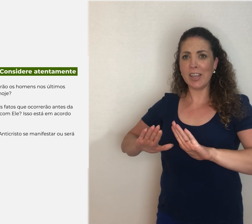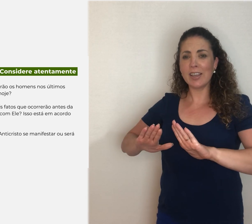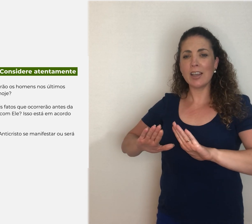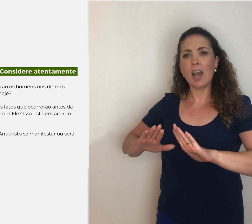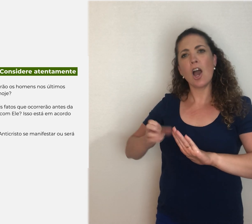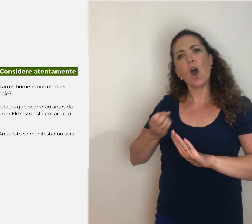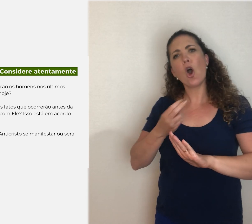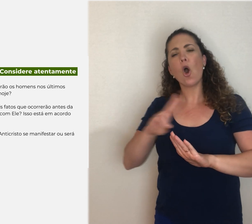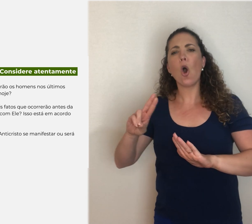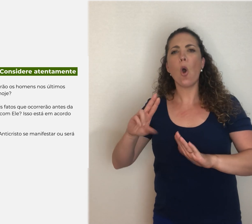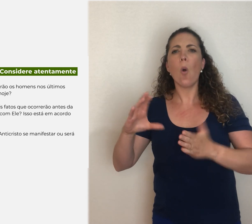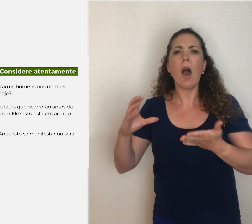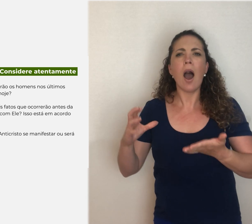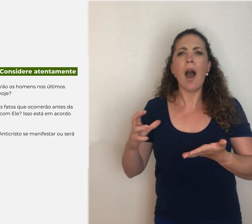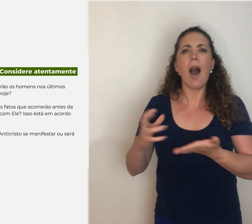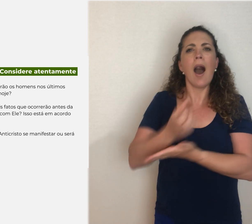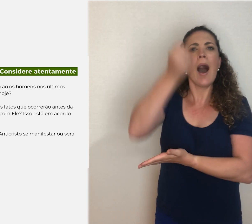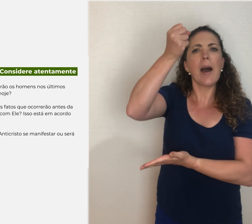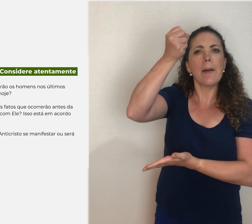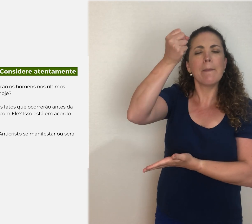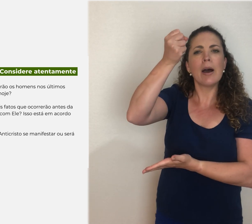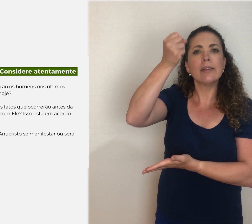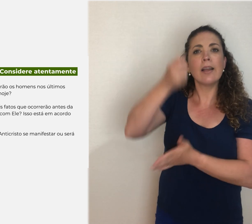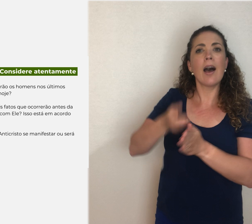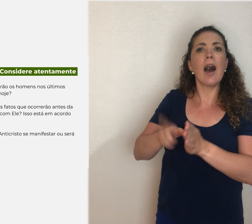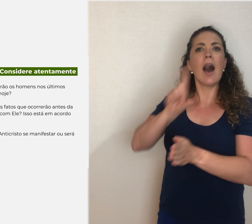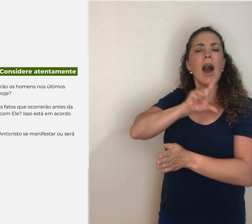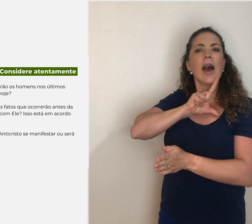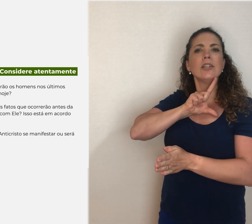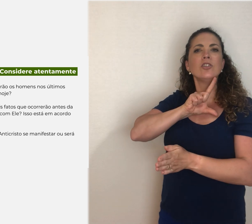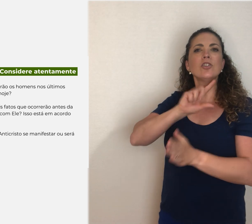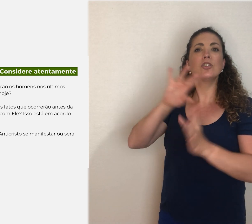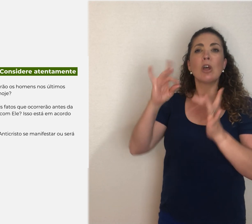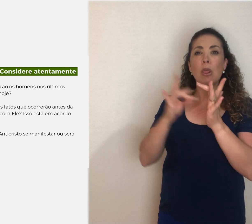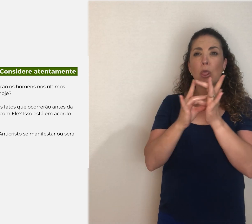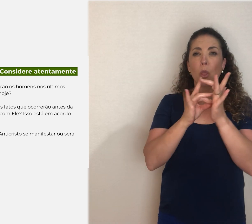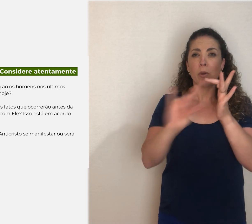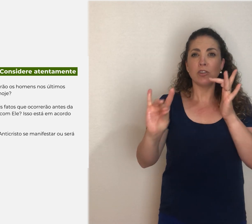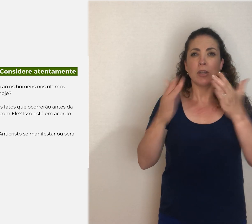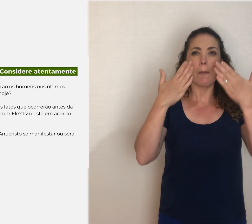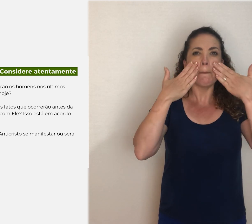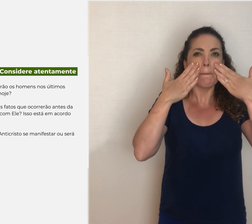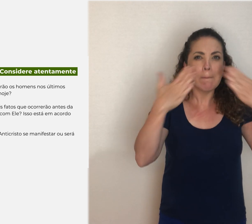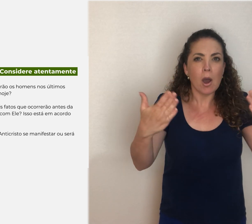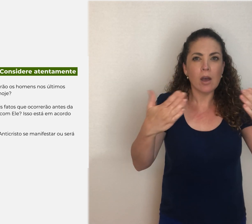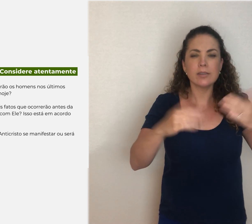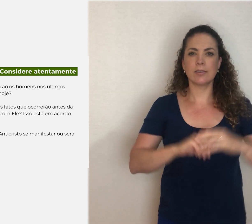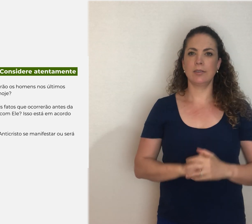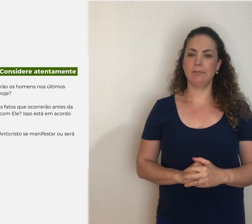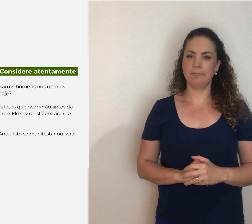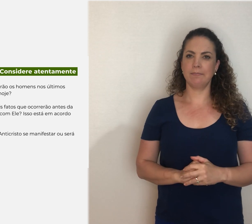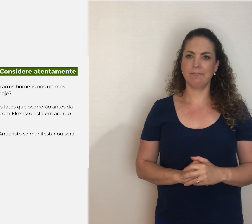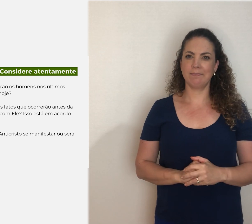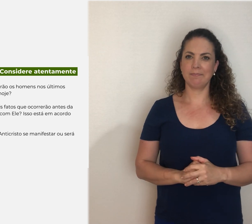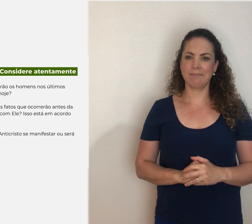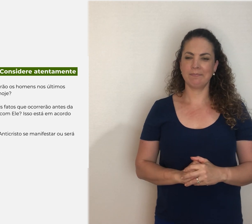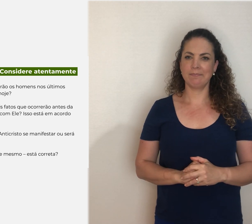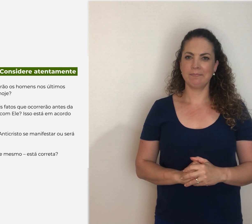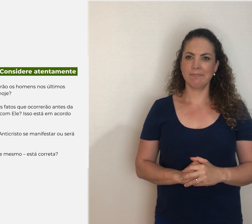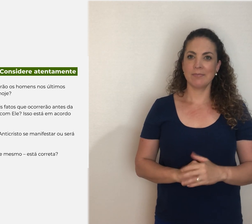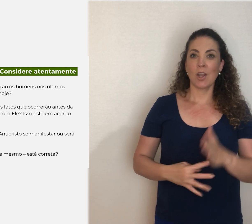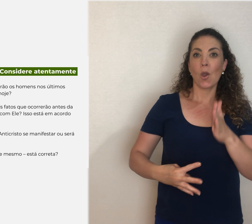será arrebatada antes disso? Tá facilzinha as perguntas, não é?